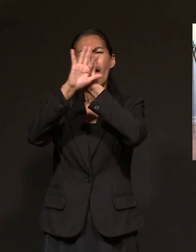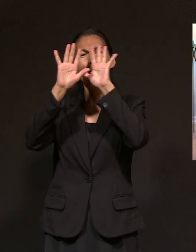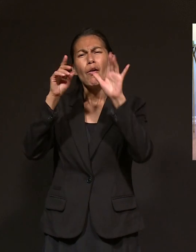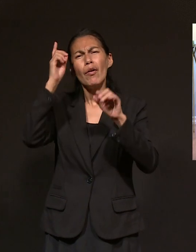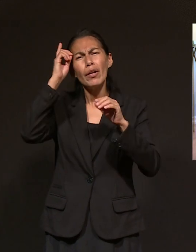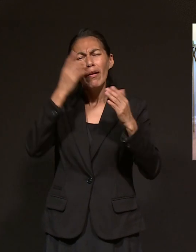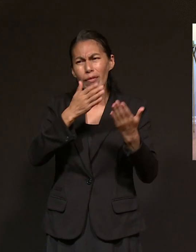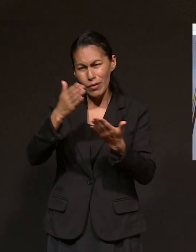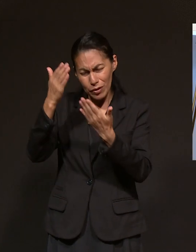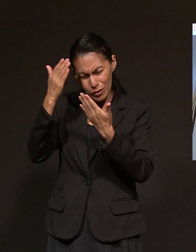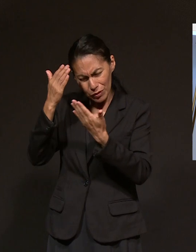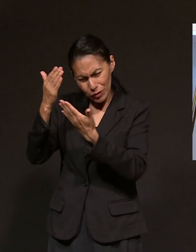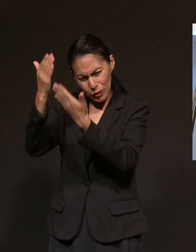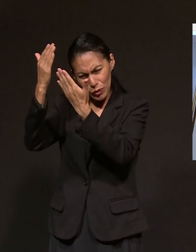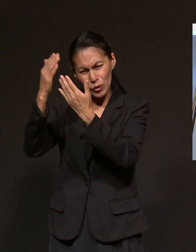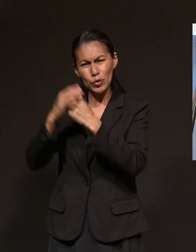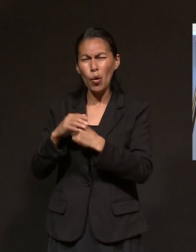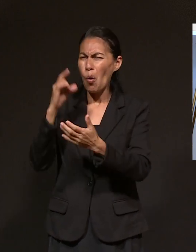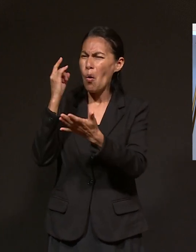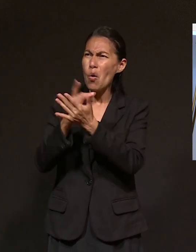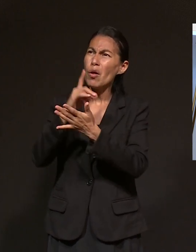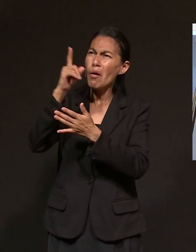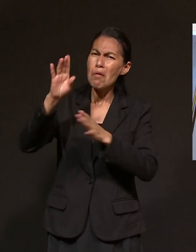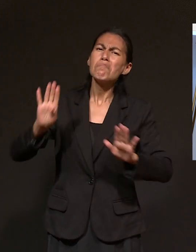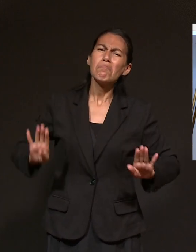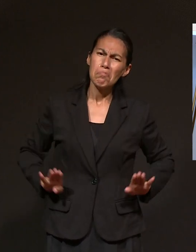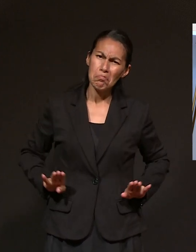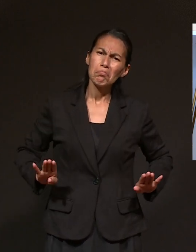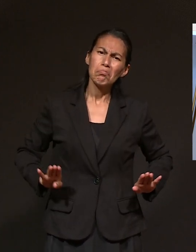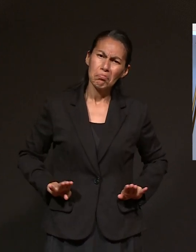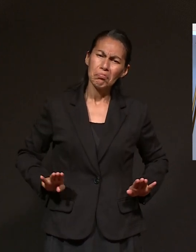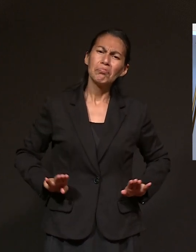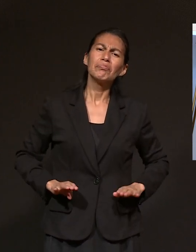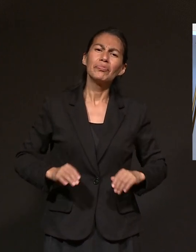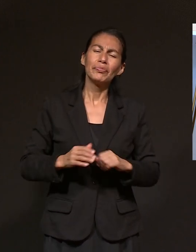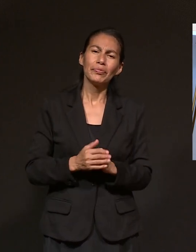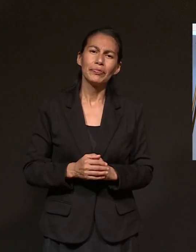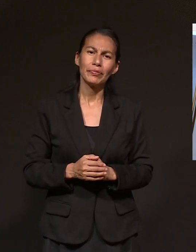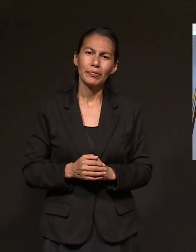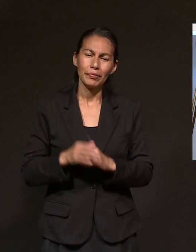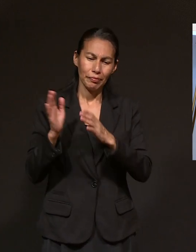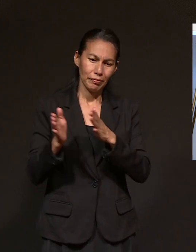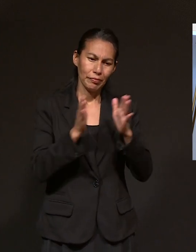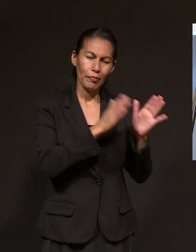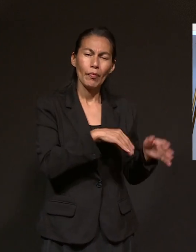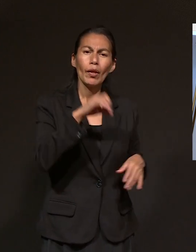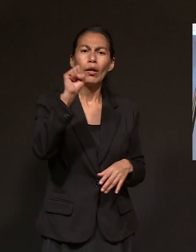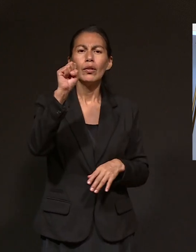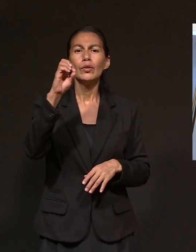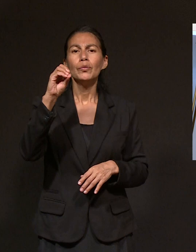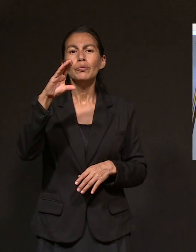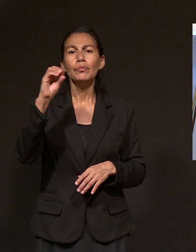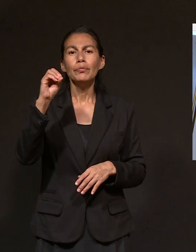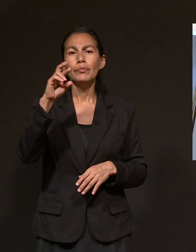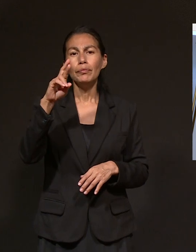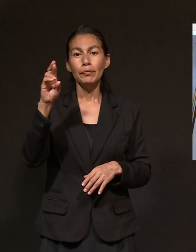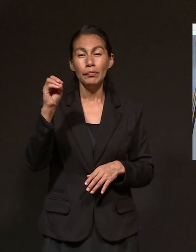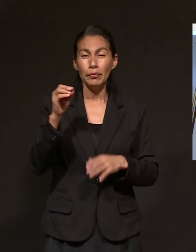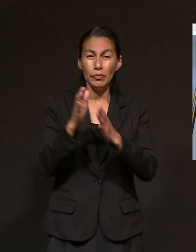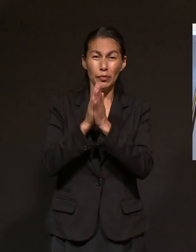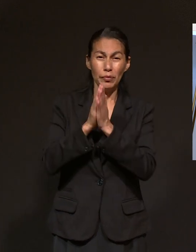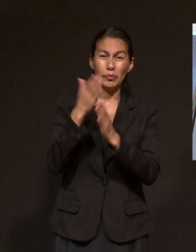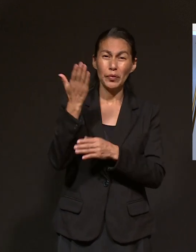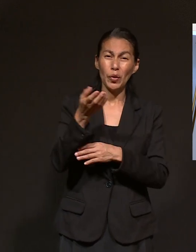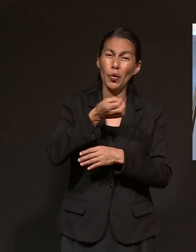Al único que merece la gloria en este mundo Que es Dios Socorro Serrano Pido oración por